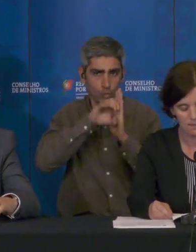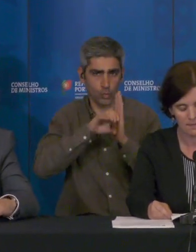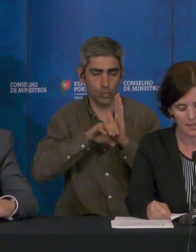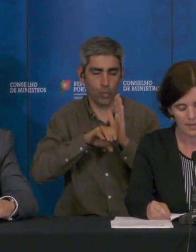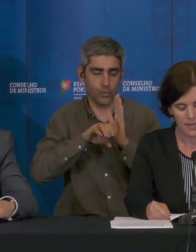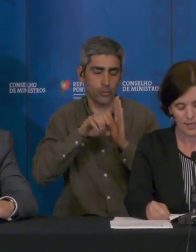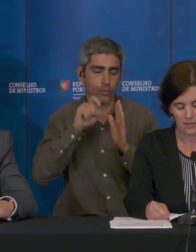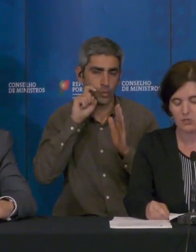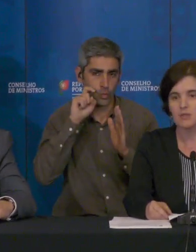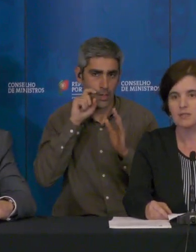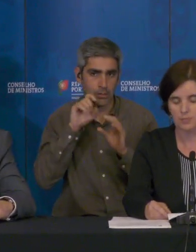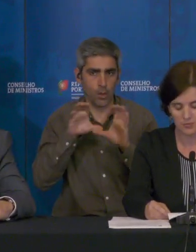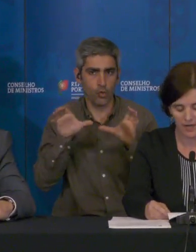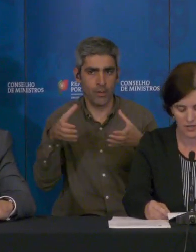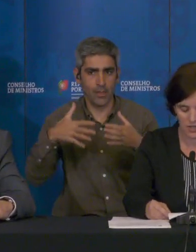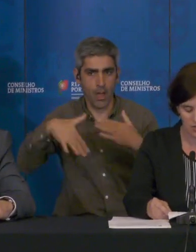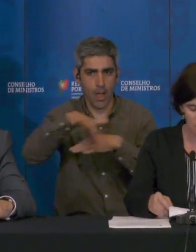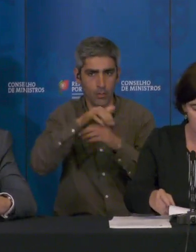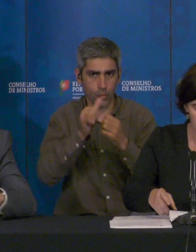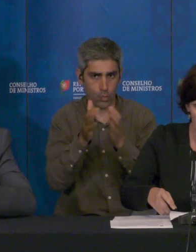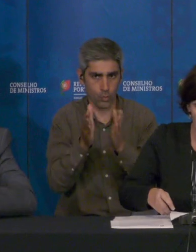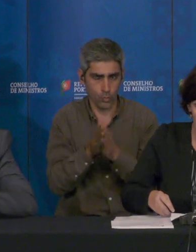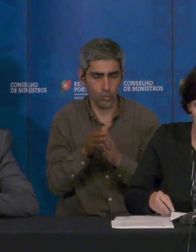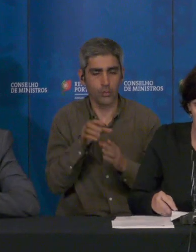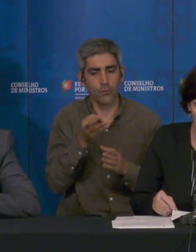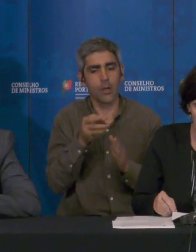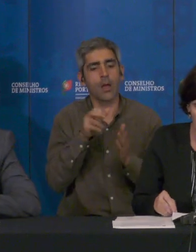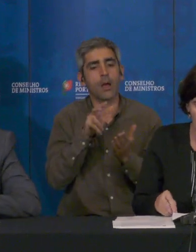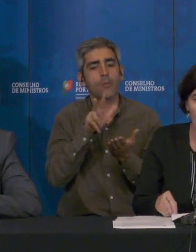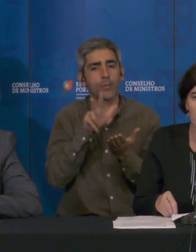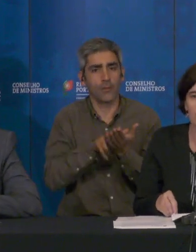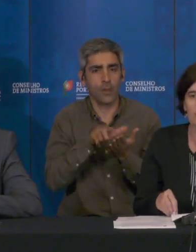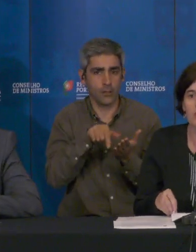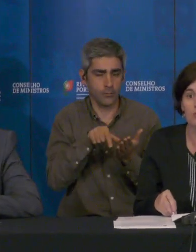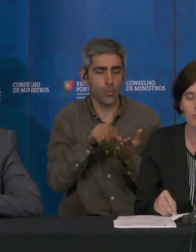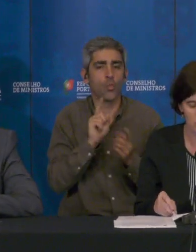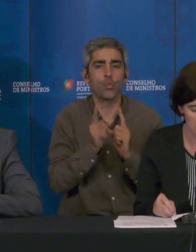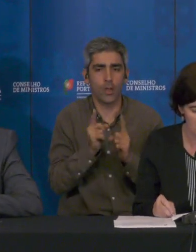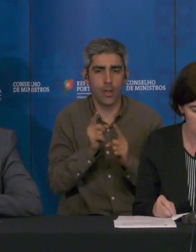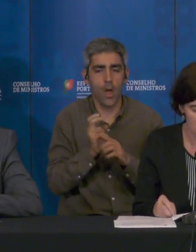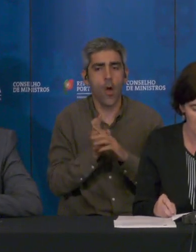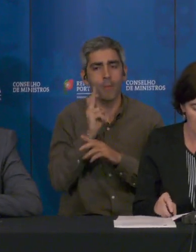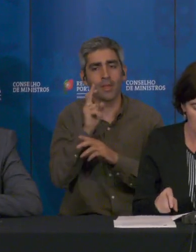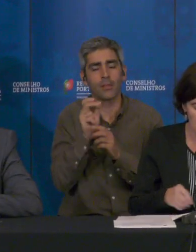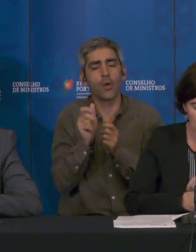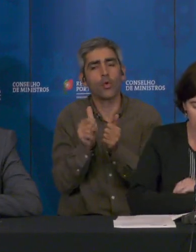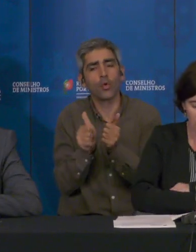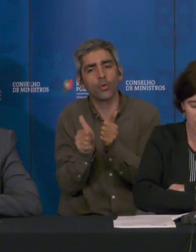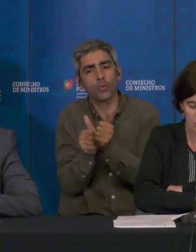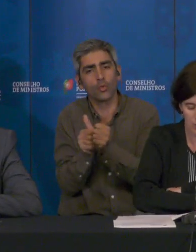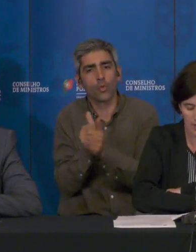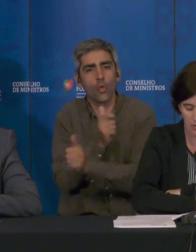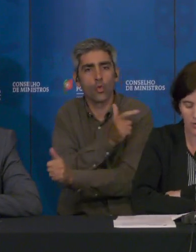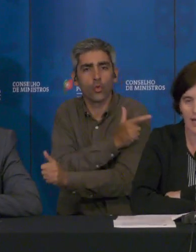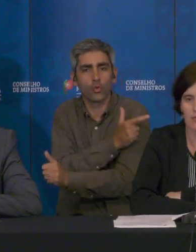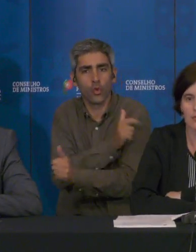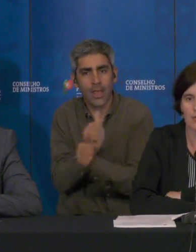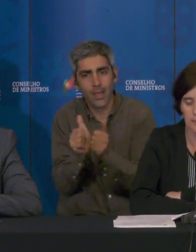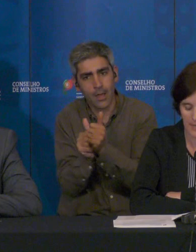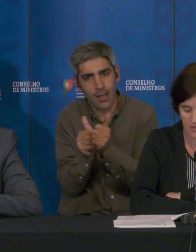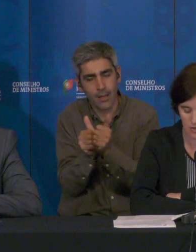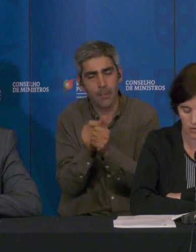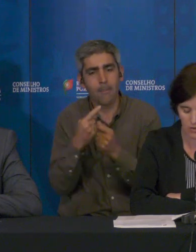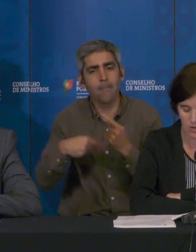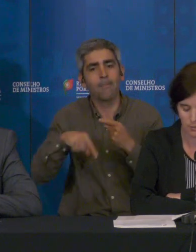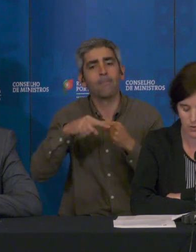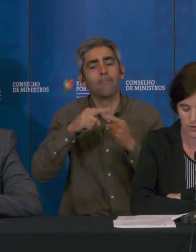educativa. Entre as medidas aprovadas nesta resolução está o aumento das tutorias e o reforço do crédito horário